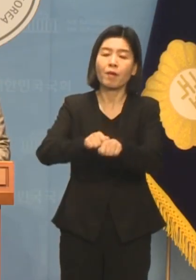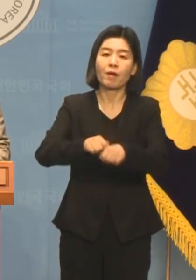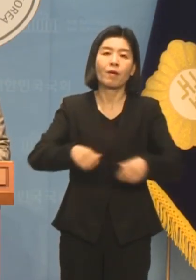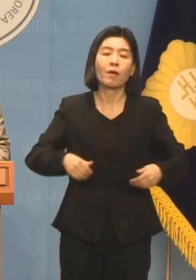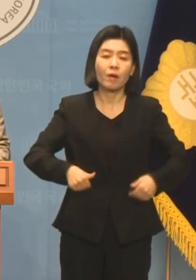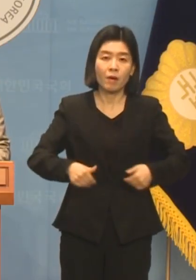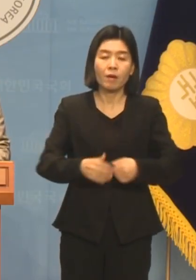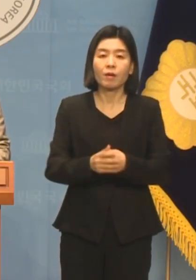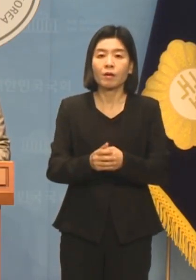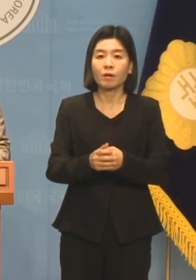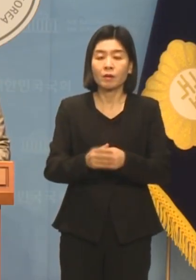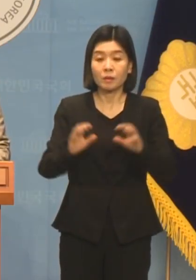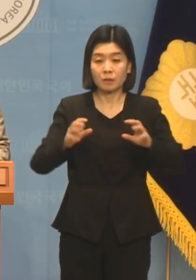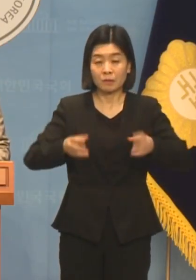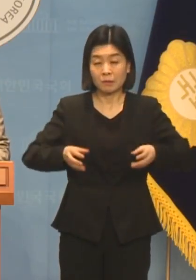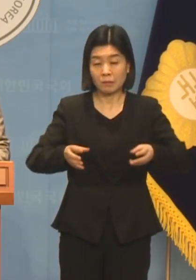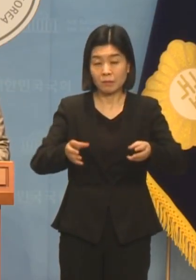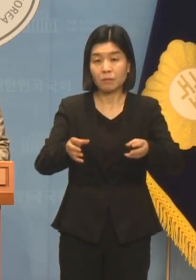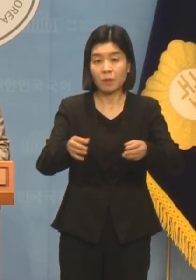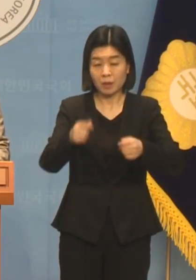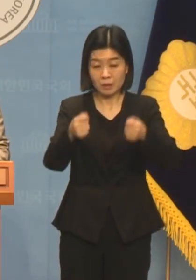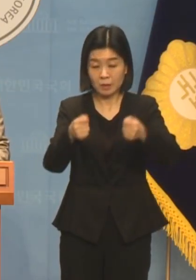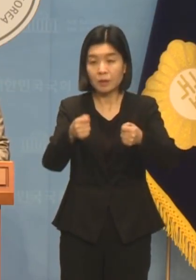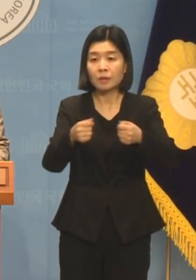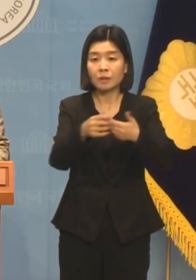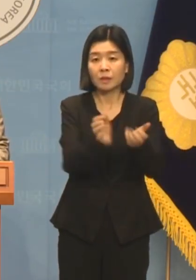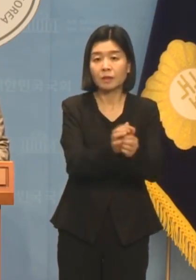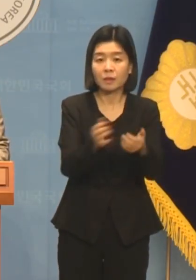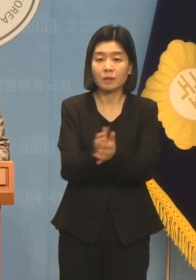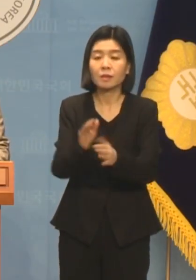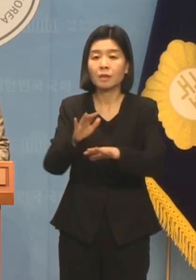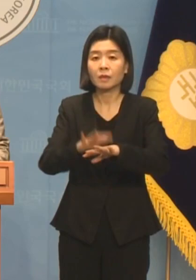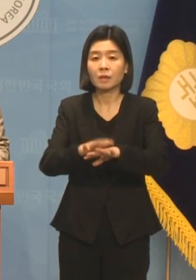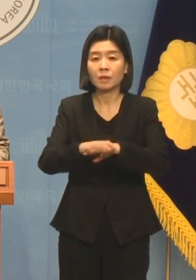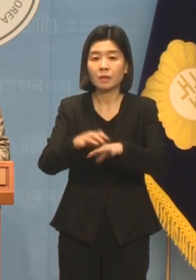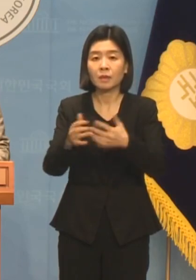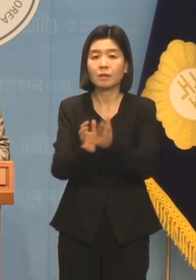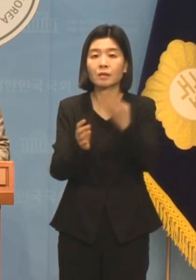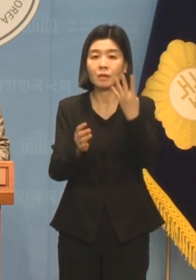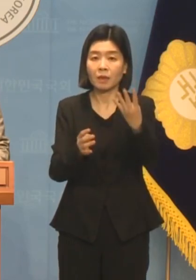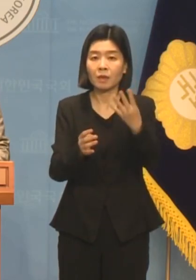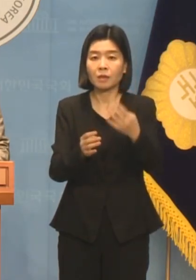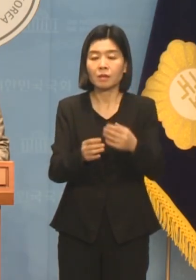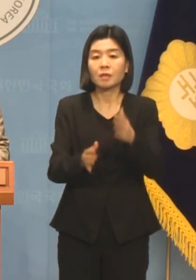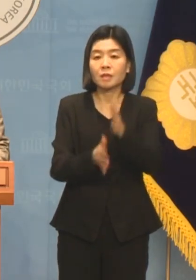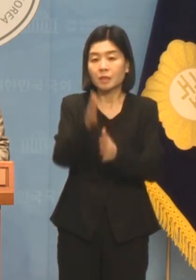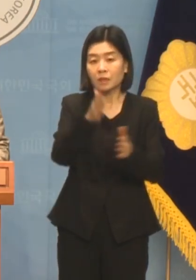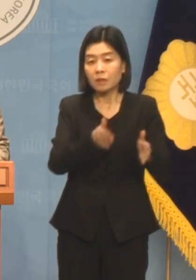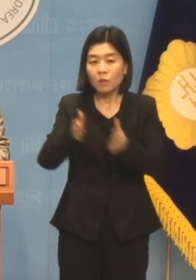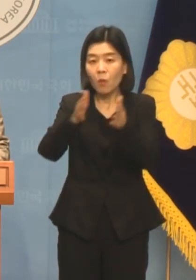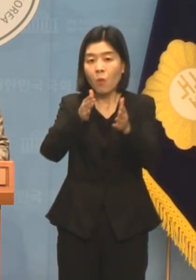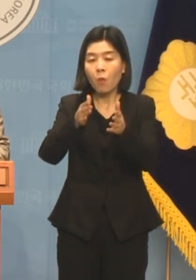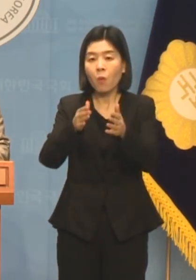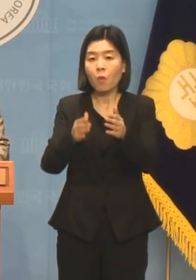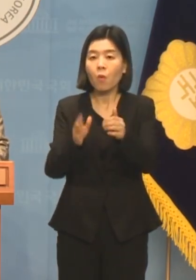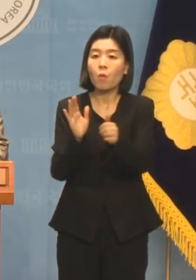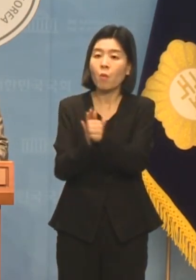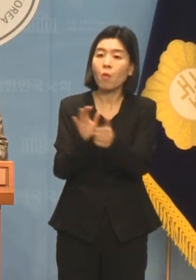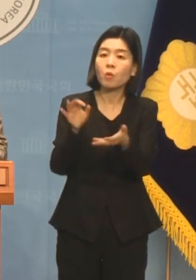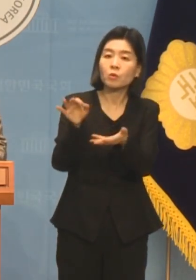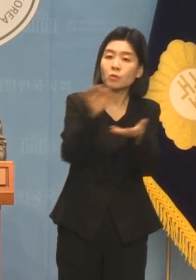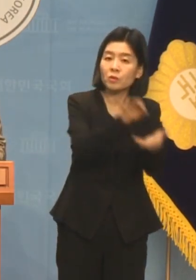이들 트랙터 시위 참여 4개 농민단체가 시도로부터 받은 보조금도 불법 부당한 집행이